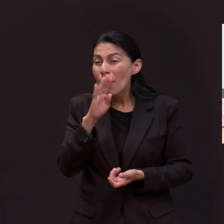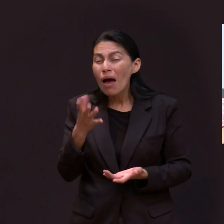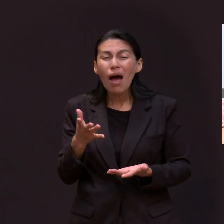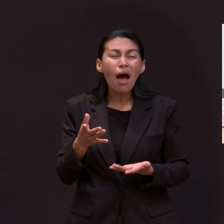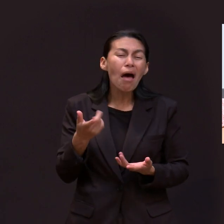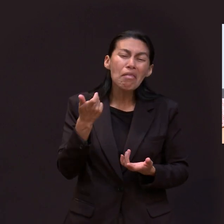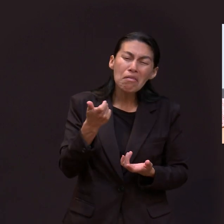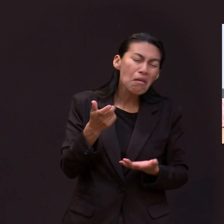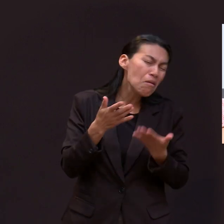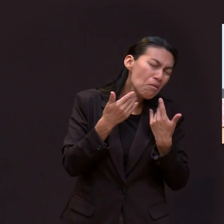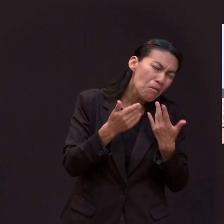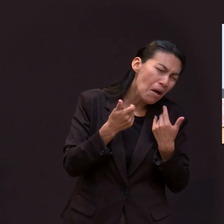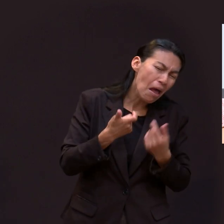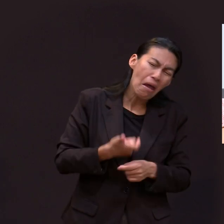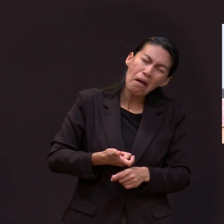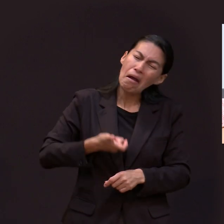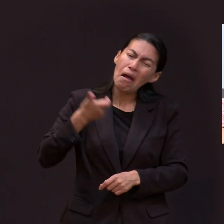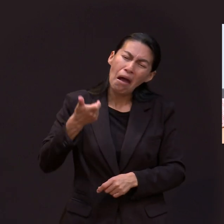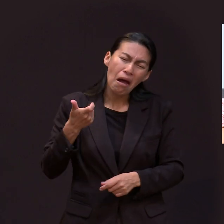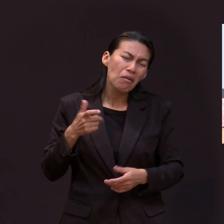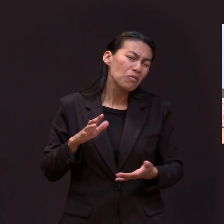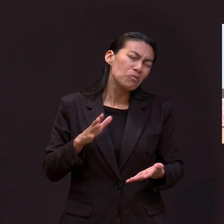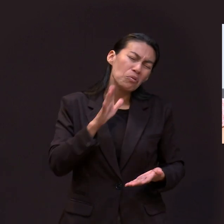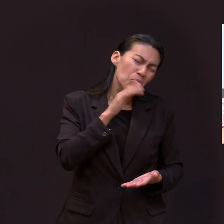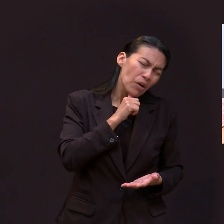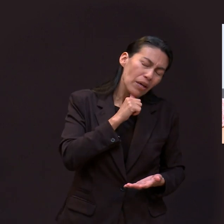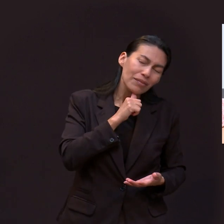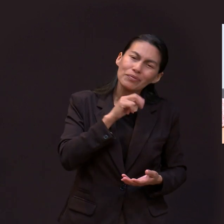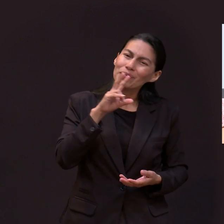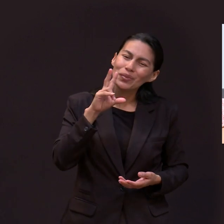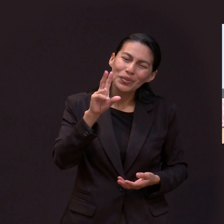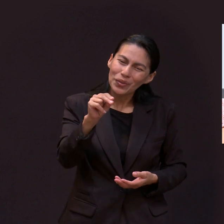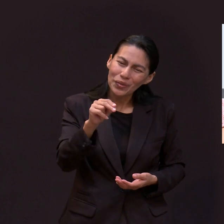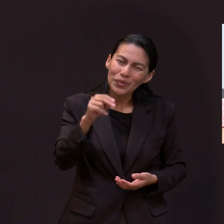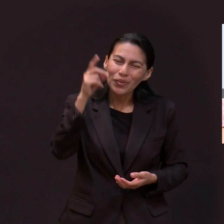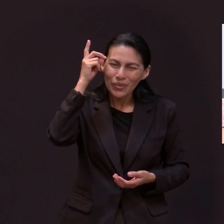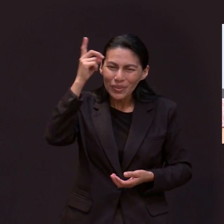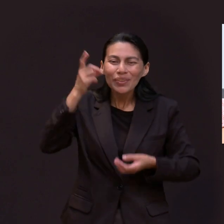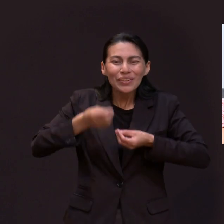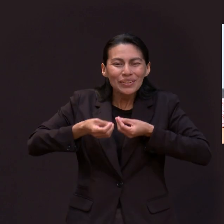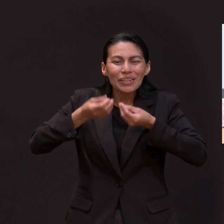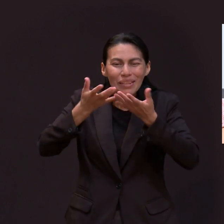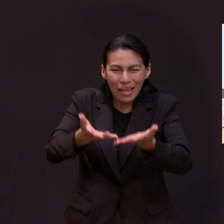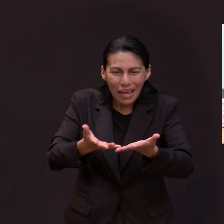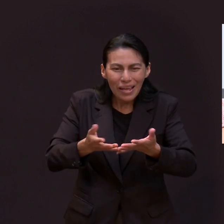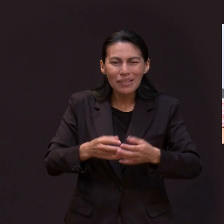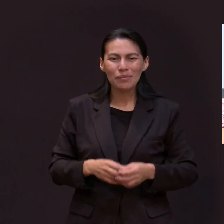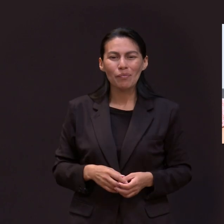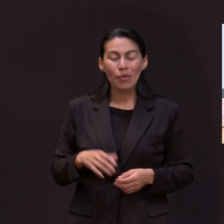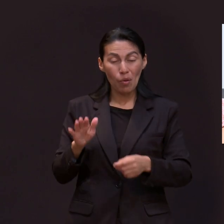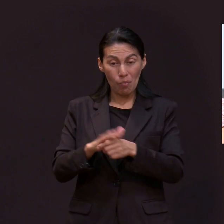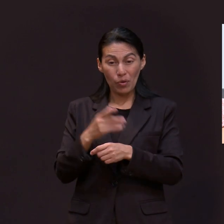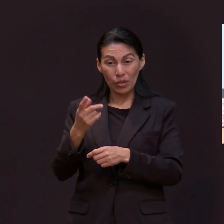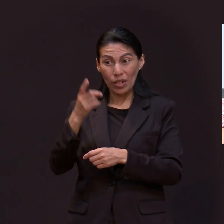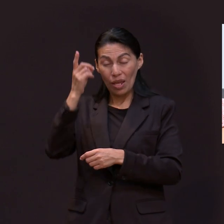dios nos da los probando nosotros lo buscamos de corazón y nos entregamos diciendo mis hijos lo valen porque